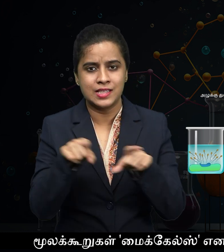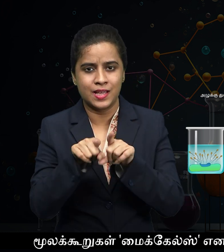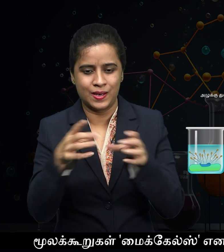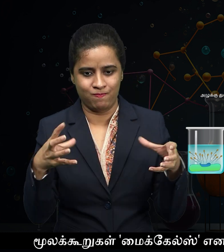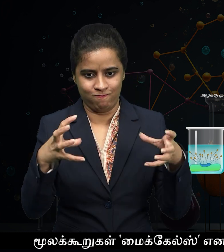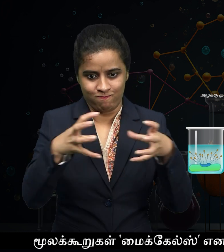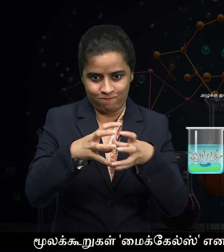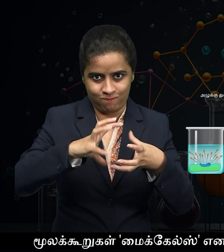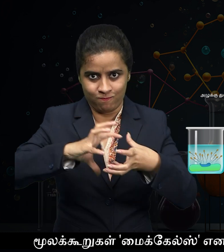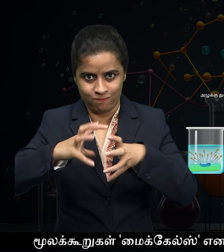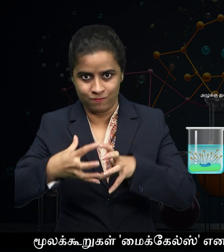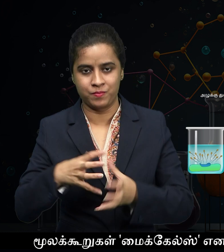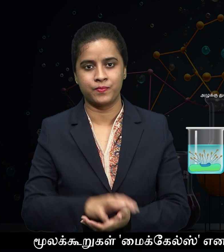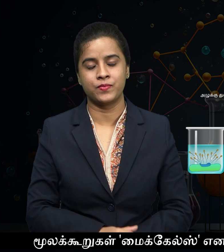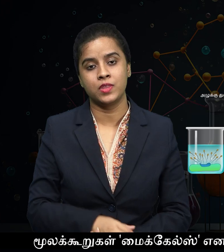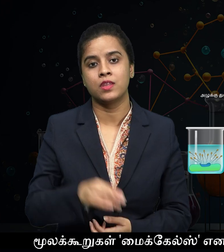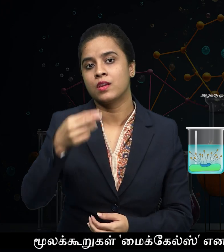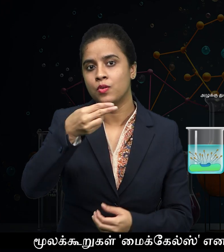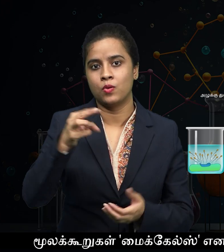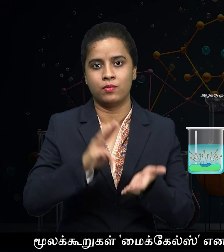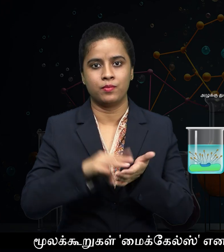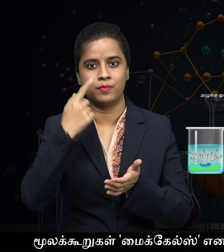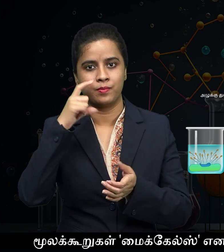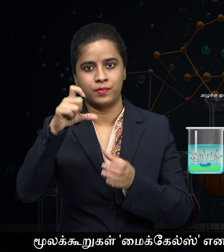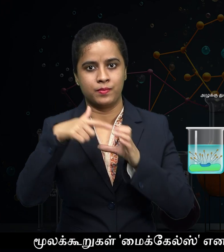எனப்படும் கொத்துகளாக ஒன்றிணைக்கின்றன.